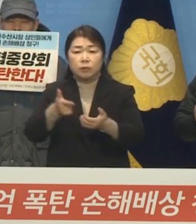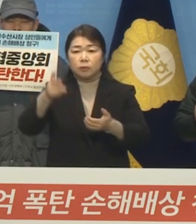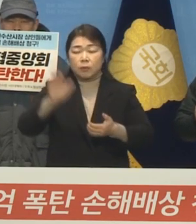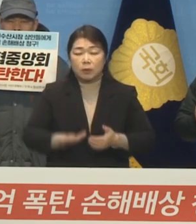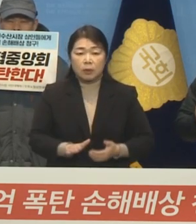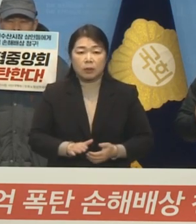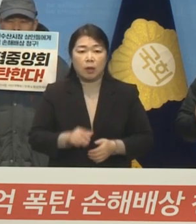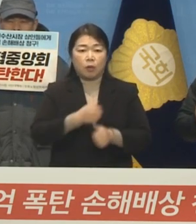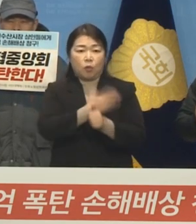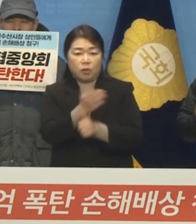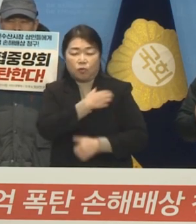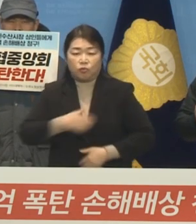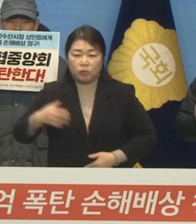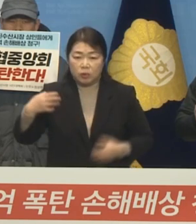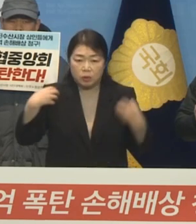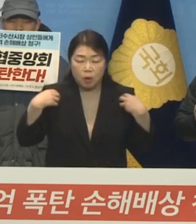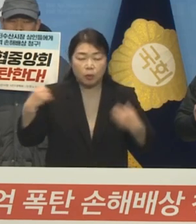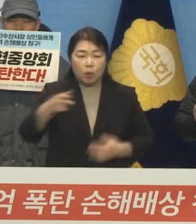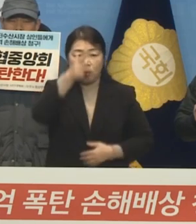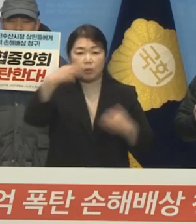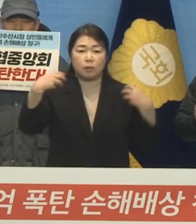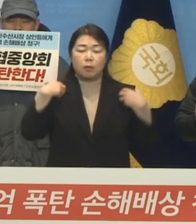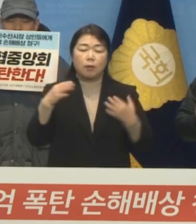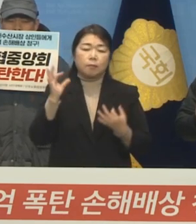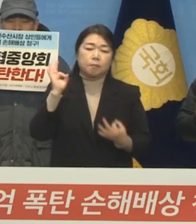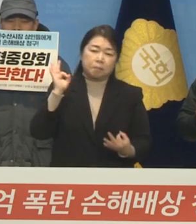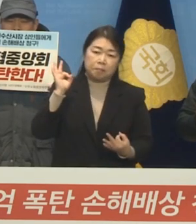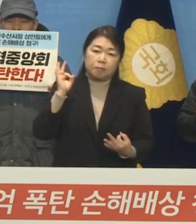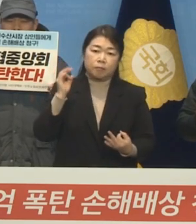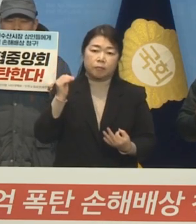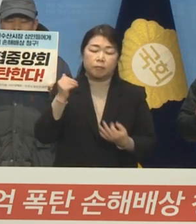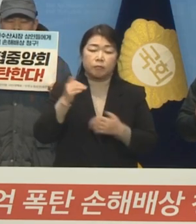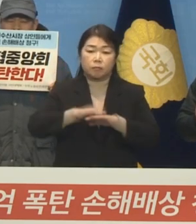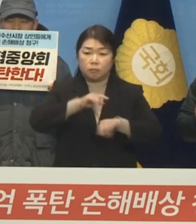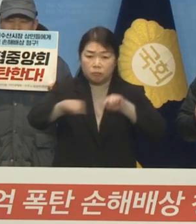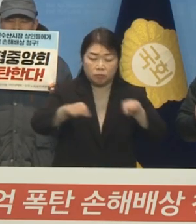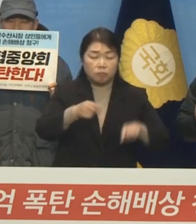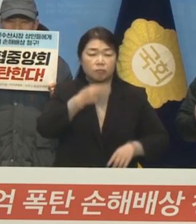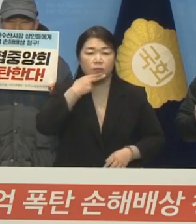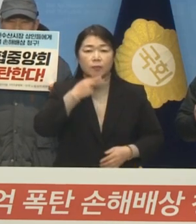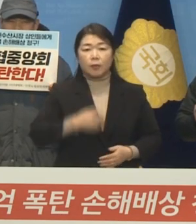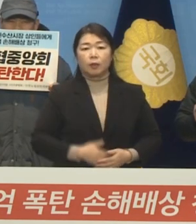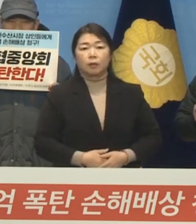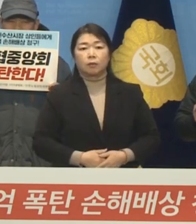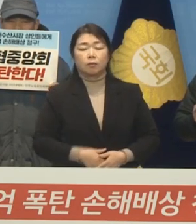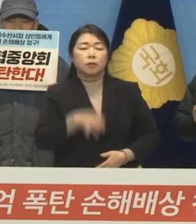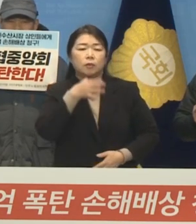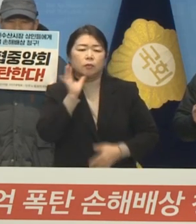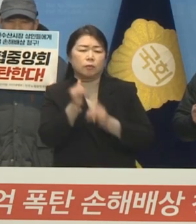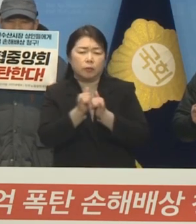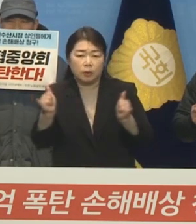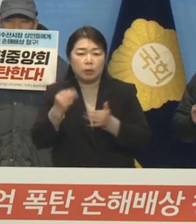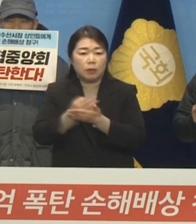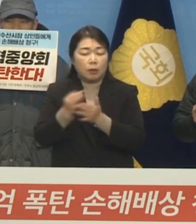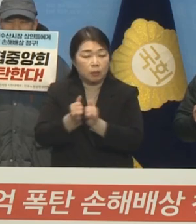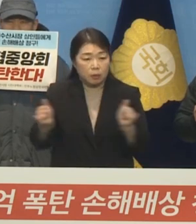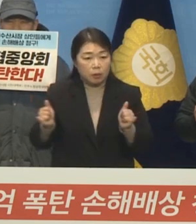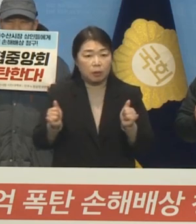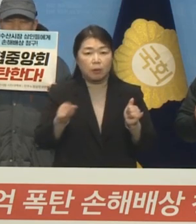동작구청, 동작경찰서는 반감만 했습니다. 그런 고령의 상인들에게